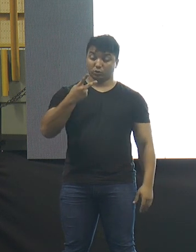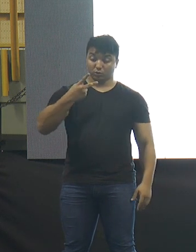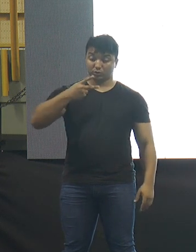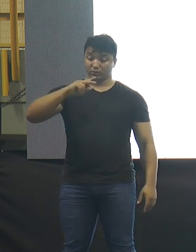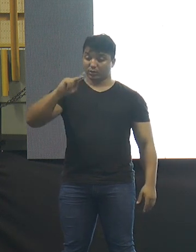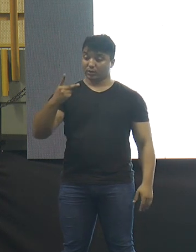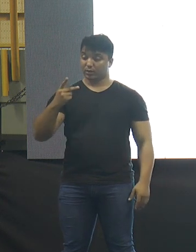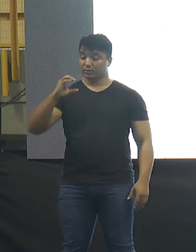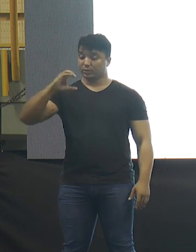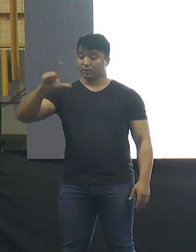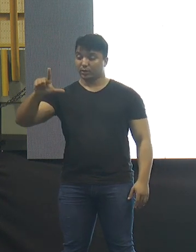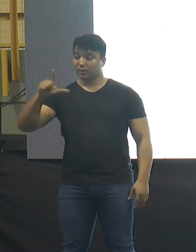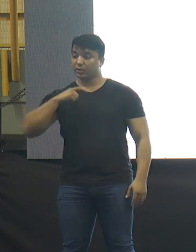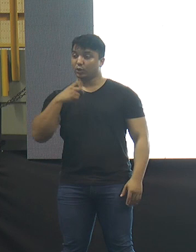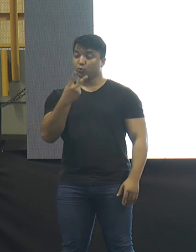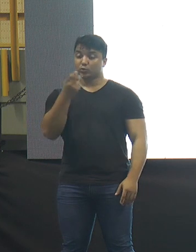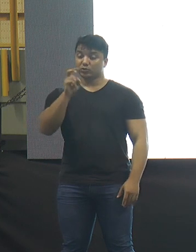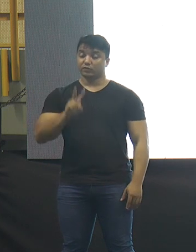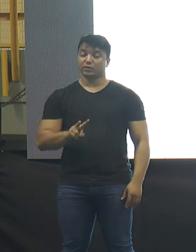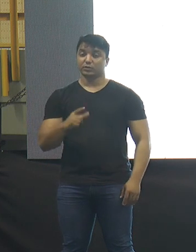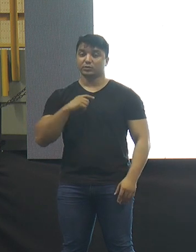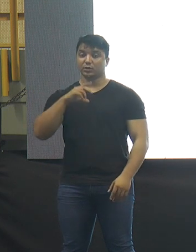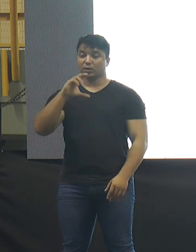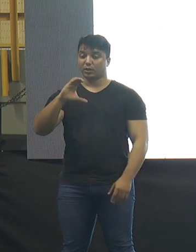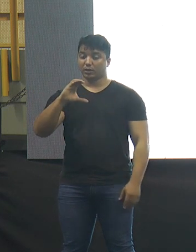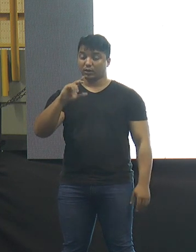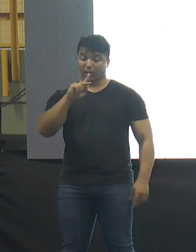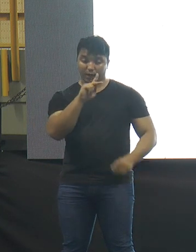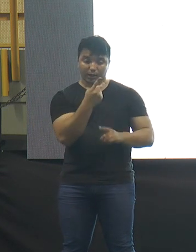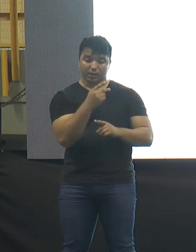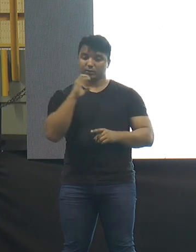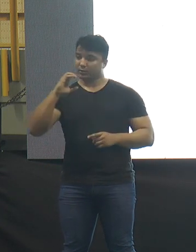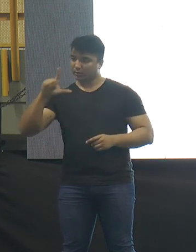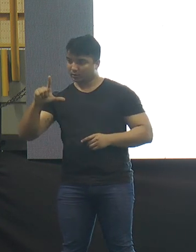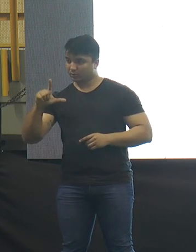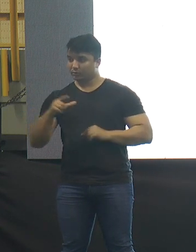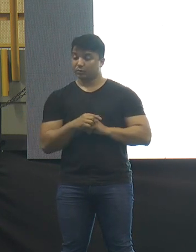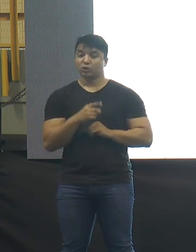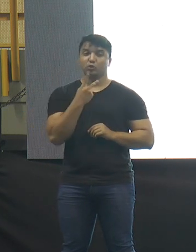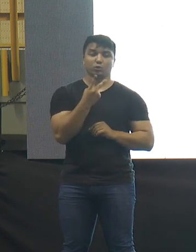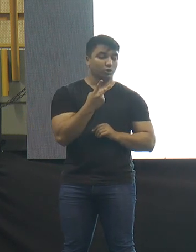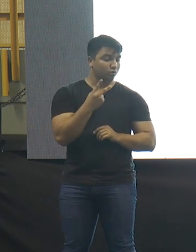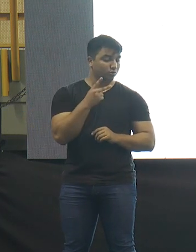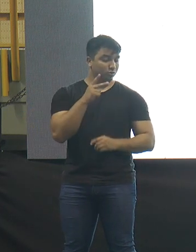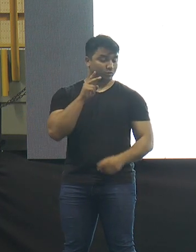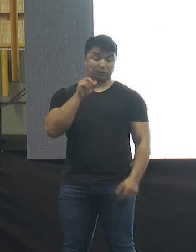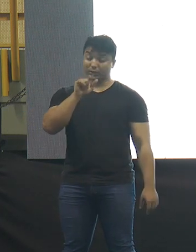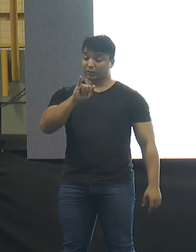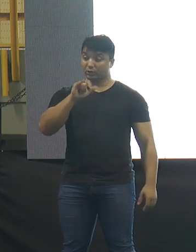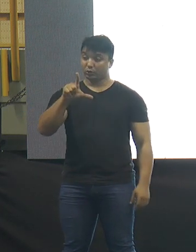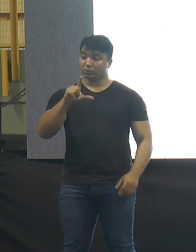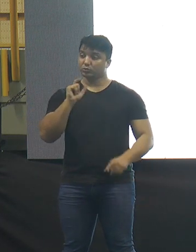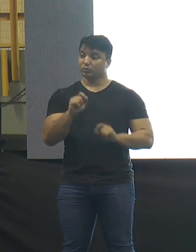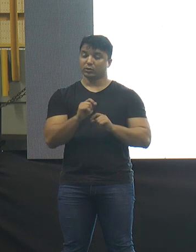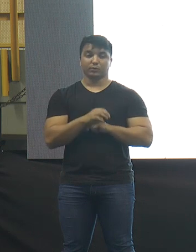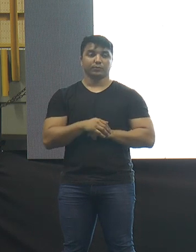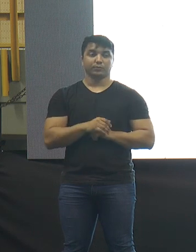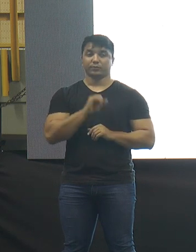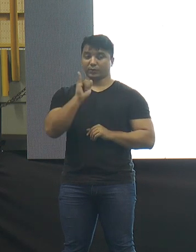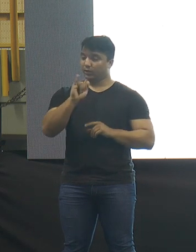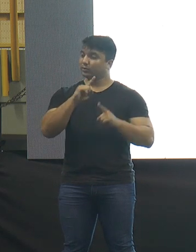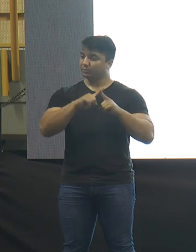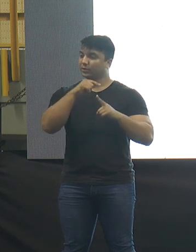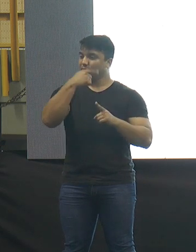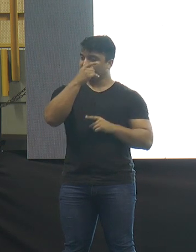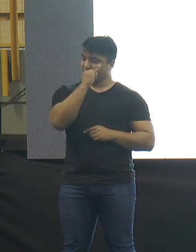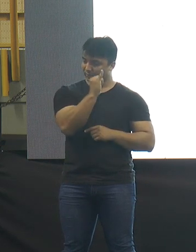2HCl, tu tem 2 vezes a ligação do H com Cl. E 2, tu tem a ligação entre 2 Is. Olhando para a